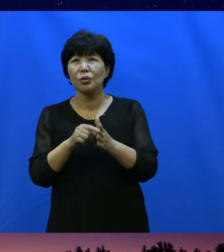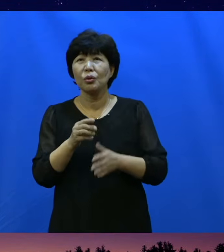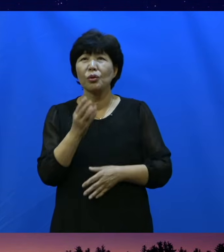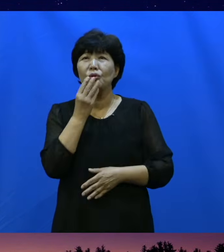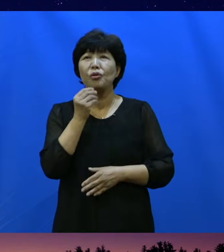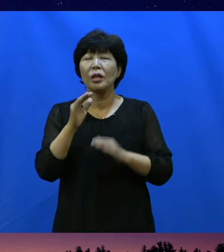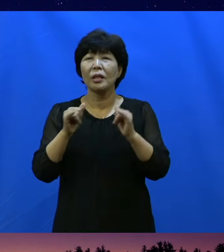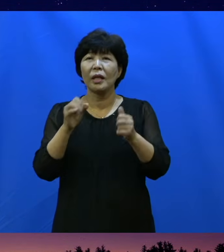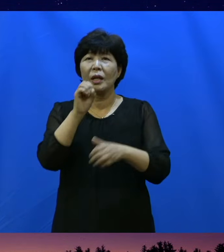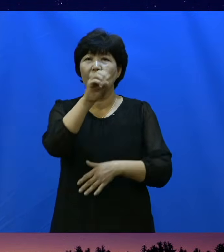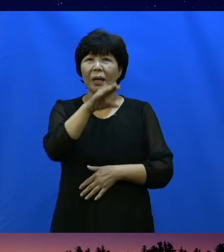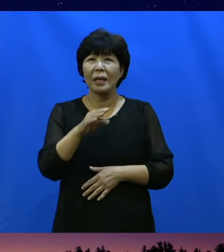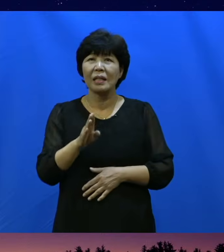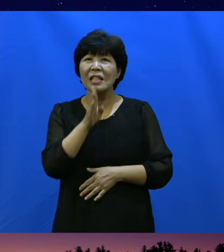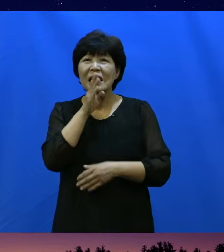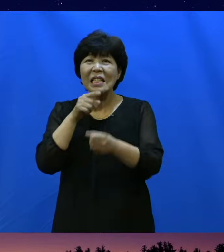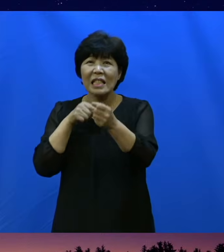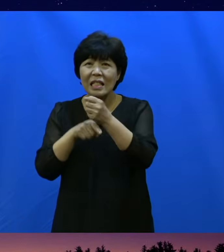너희를 자유롭게 하리라.